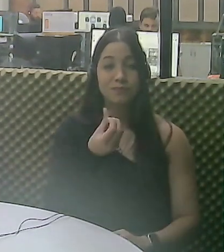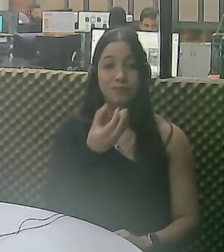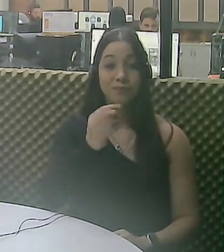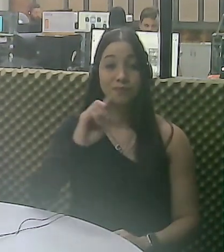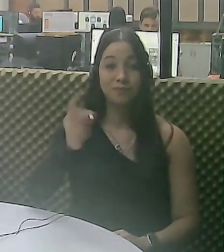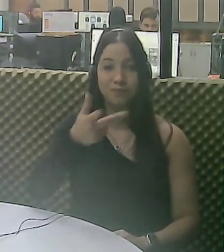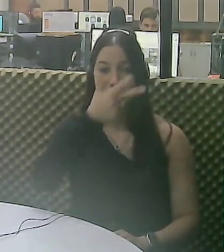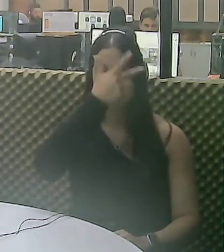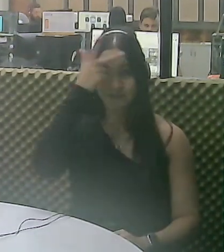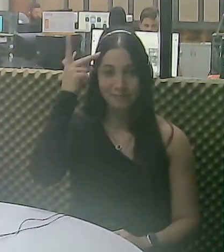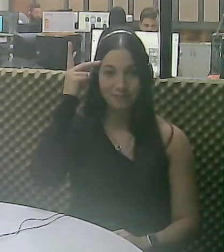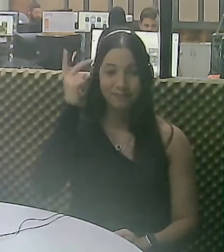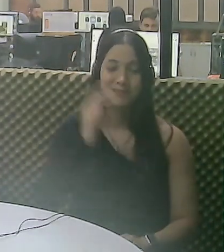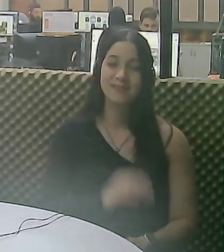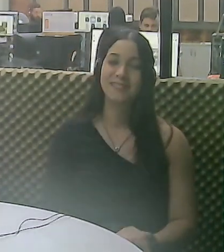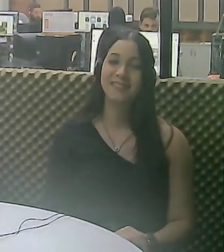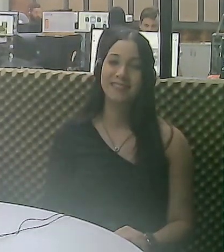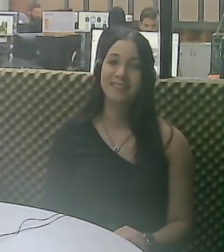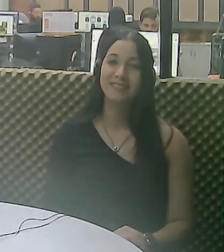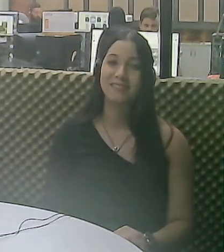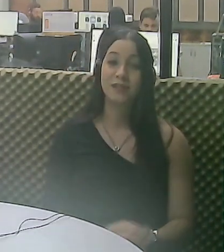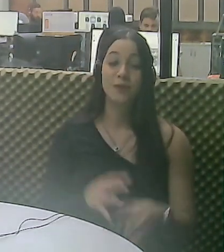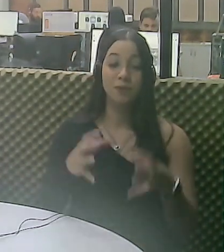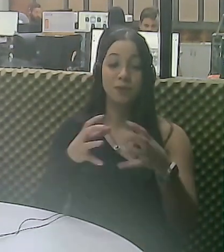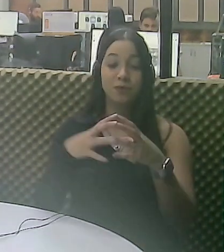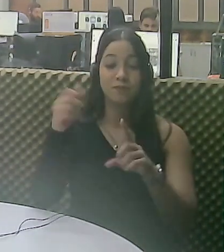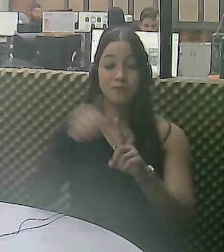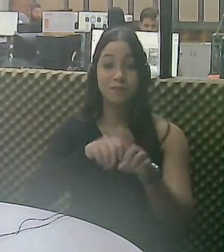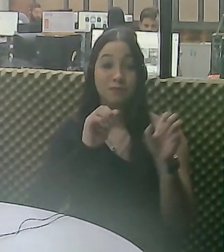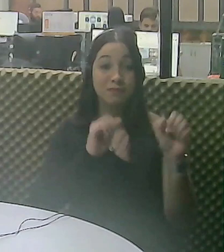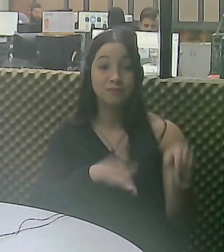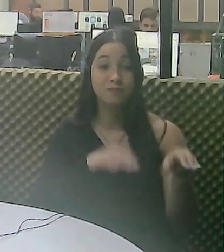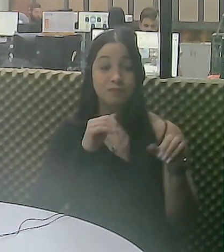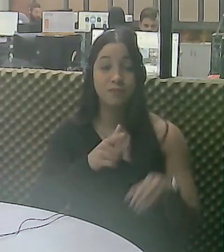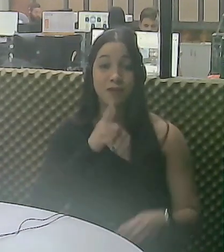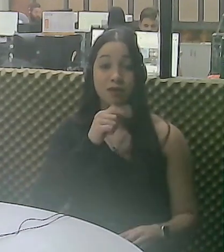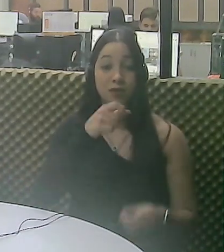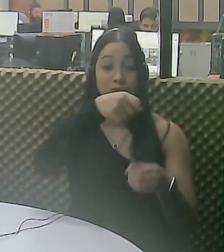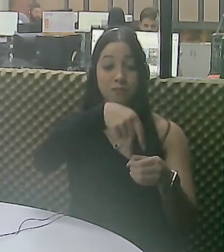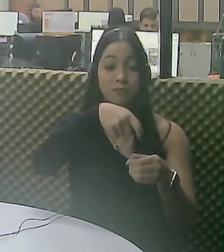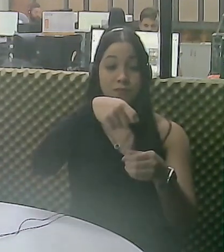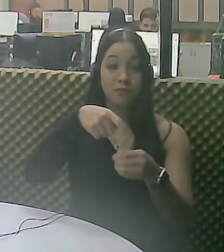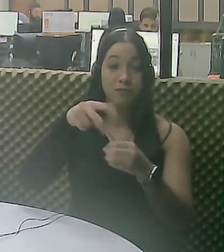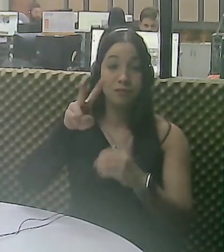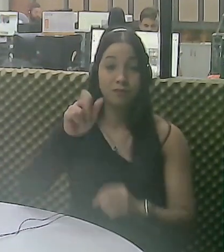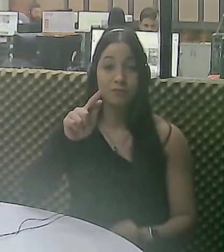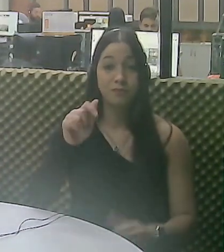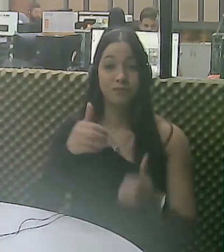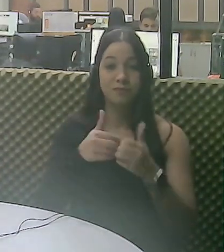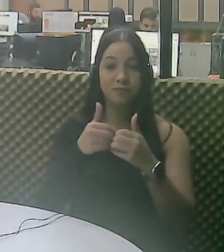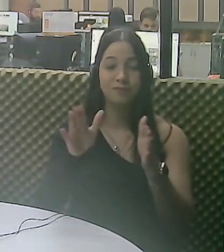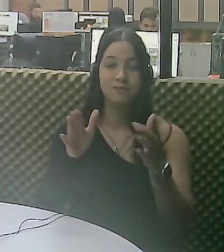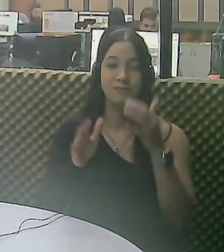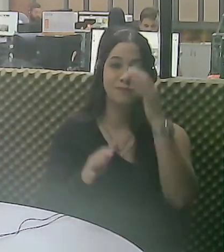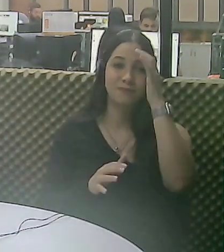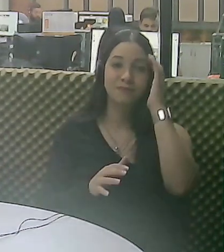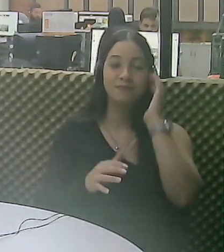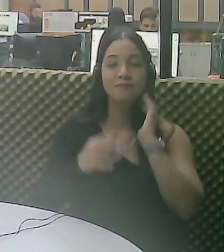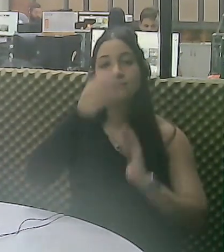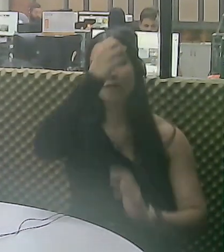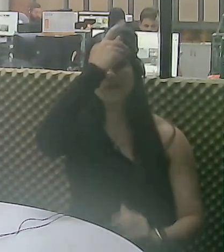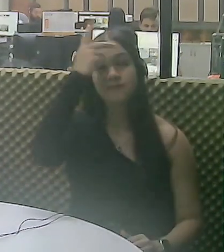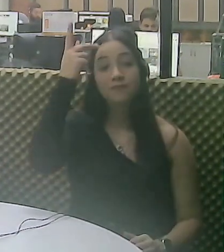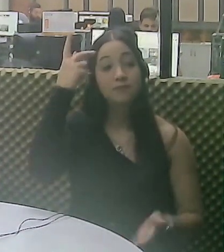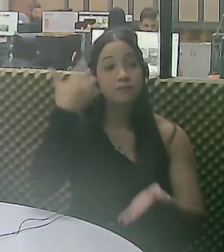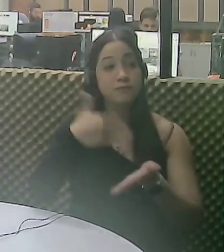mil pessoas. Turma de setembro do curso de aquaponia continua com vagas abertas. A Prefeitura, por